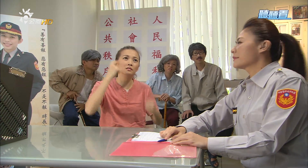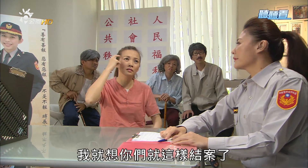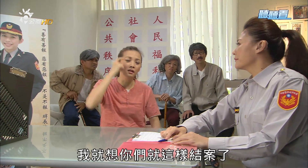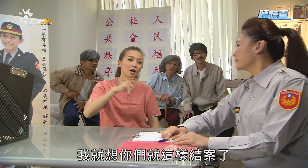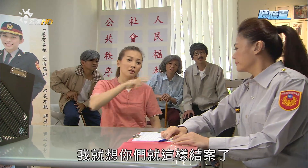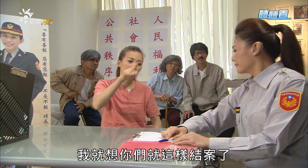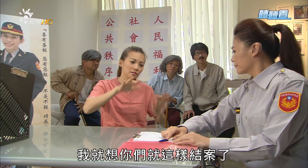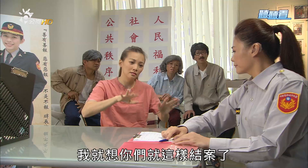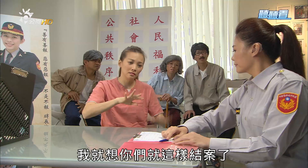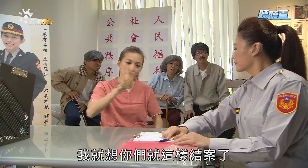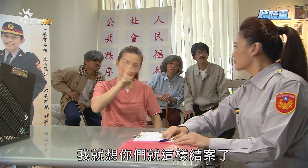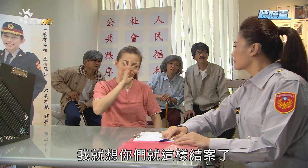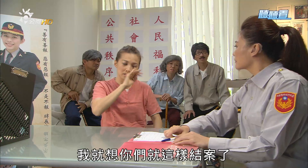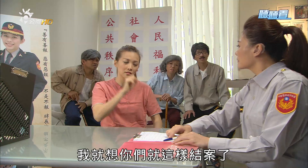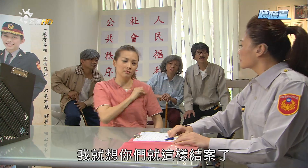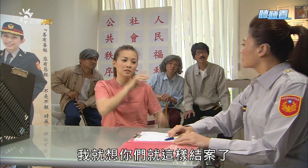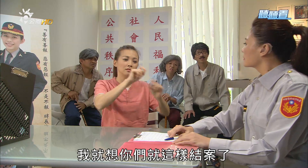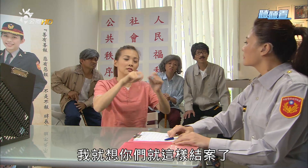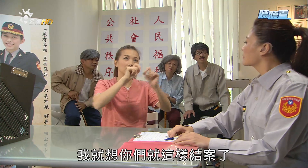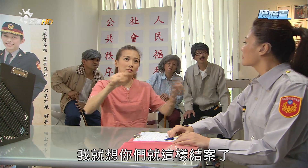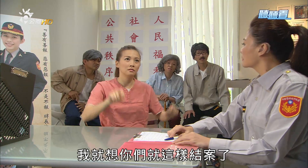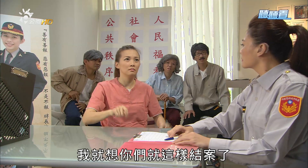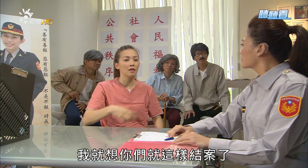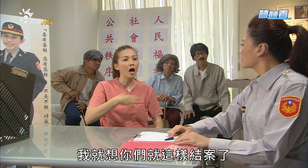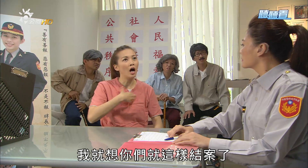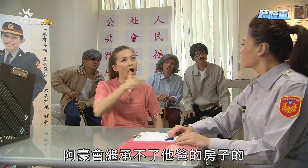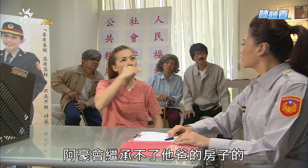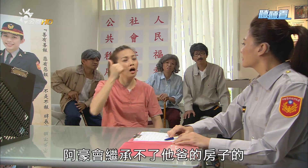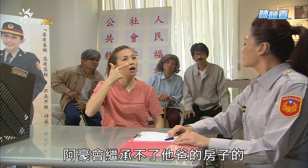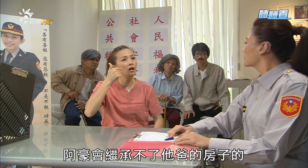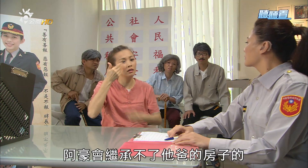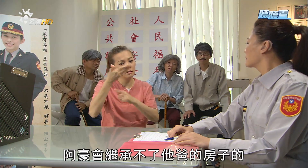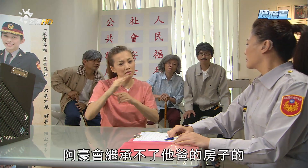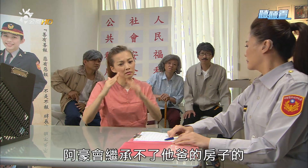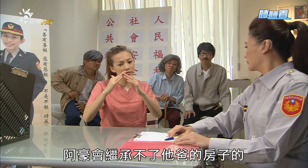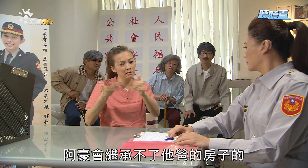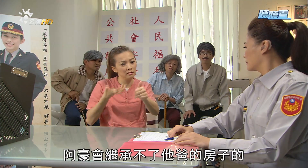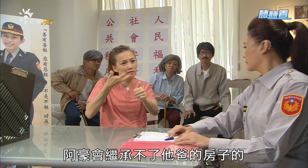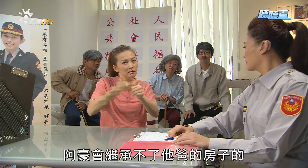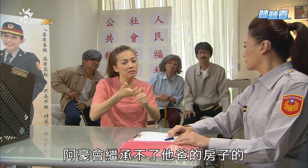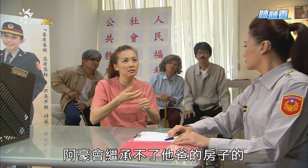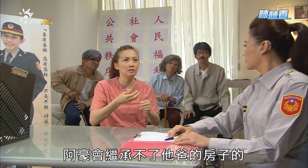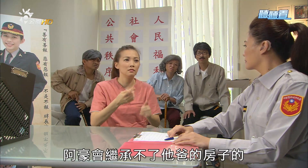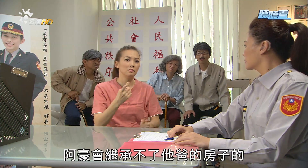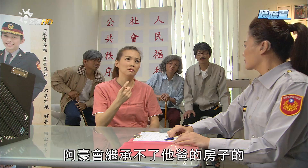么？ 我就想，你们就这样结案了，阿豪会继承不了他爸的房子的。